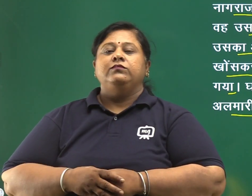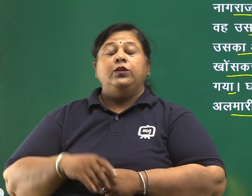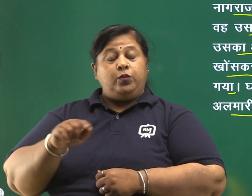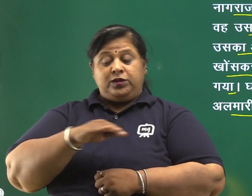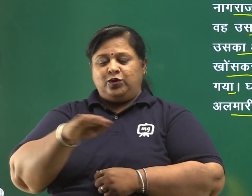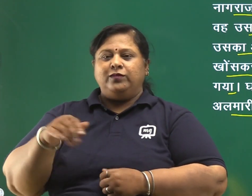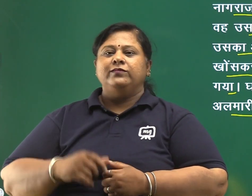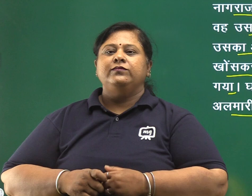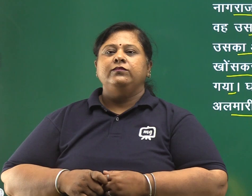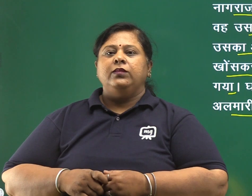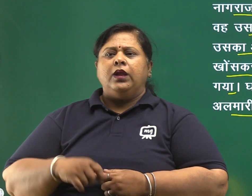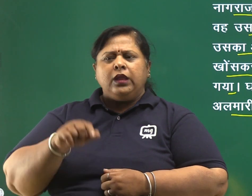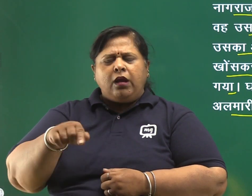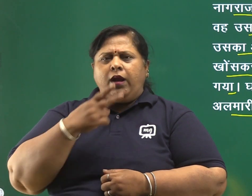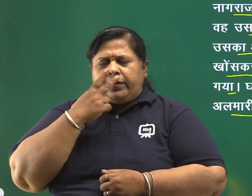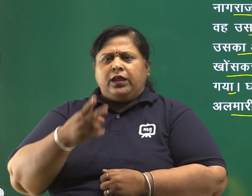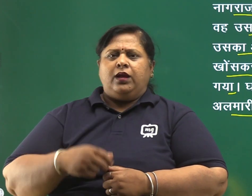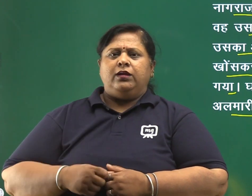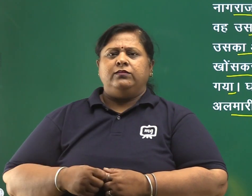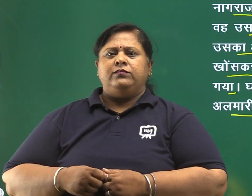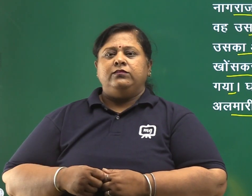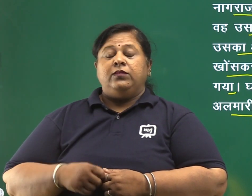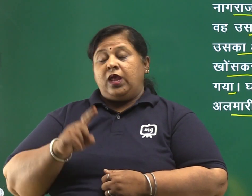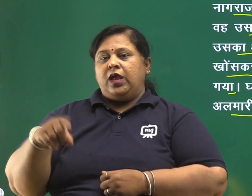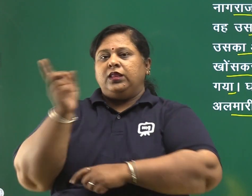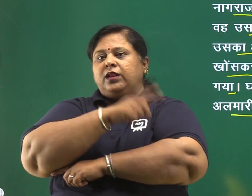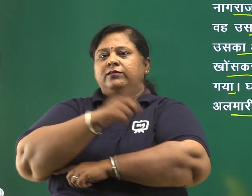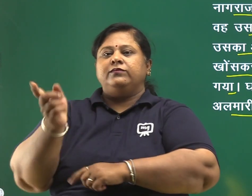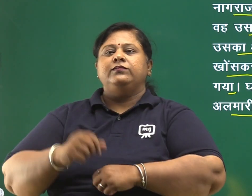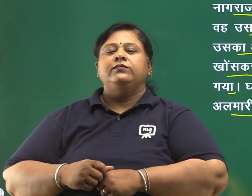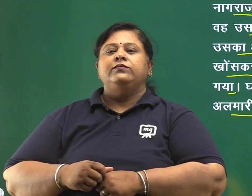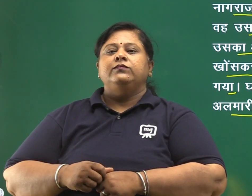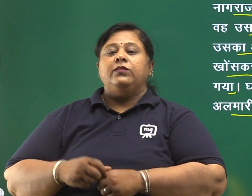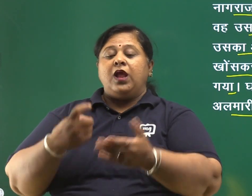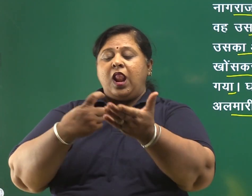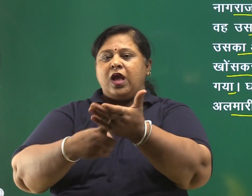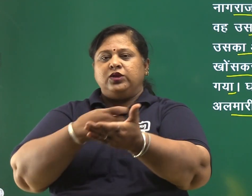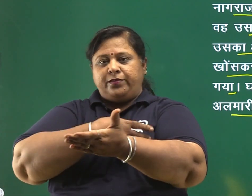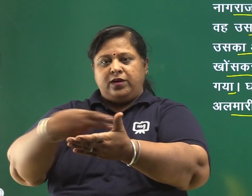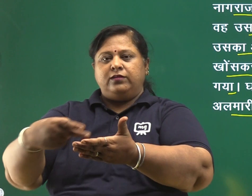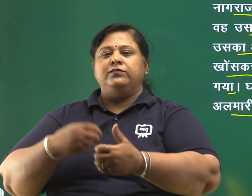तो बच्चों, यहाँ हमने देखा कि एक दिन राजप्पा